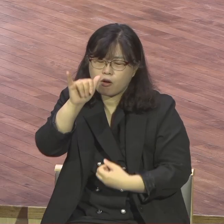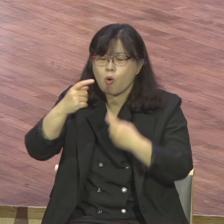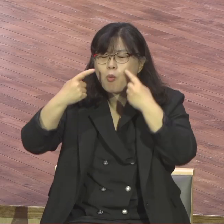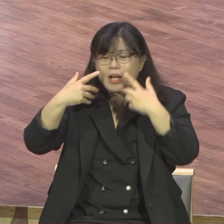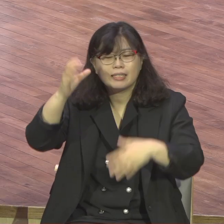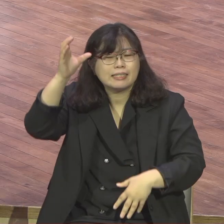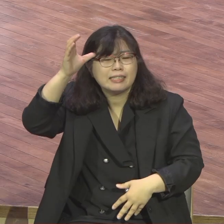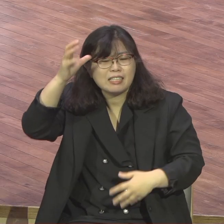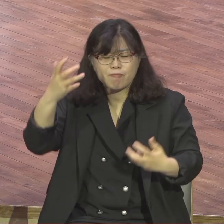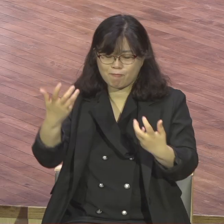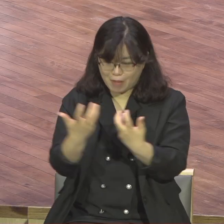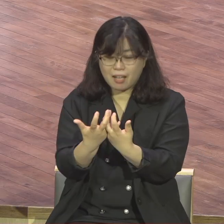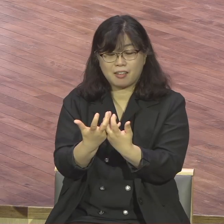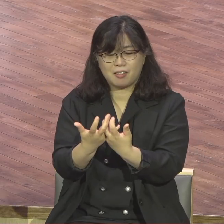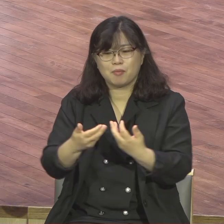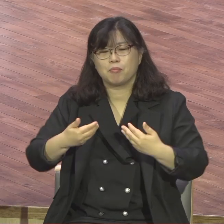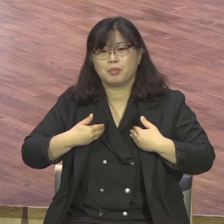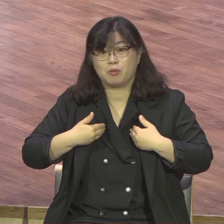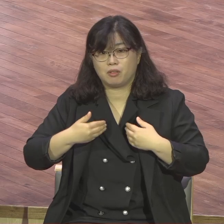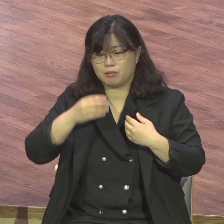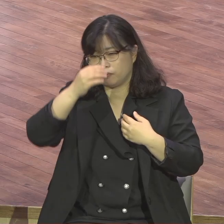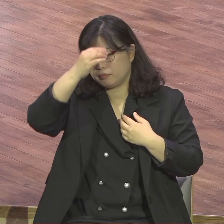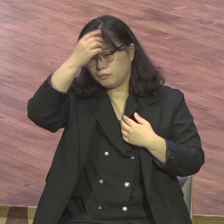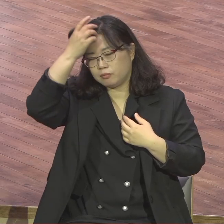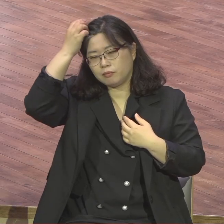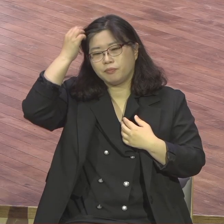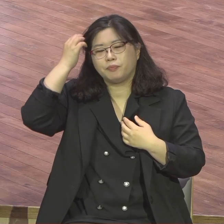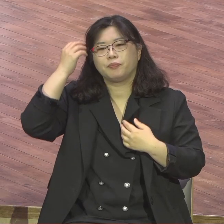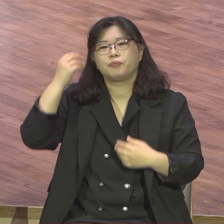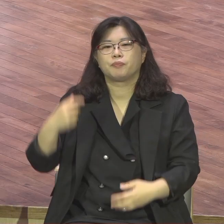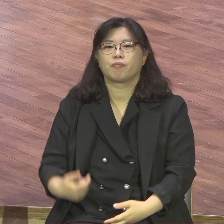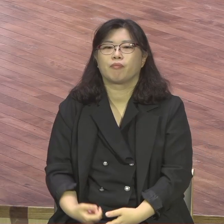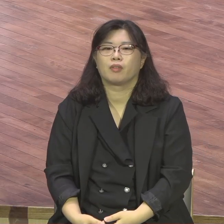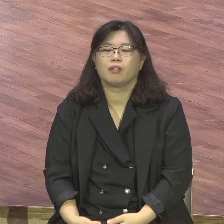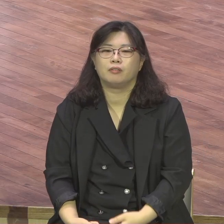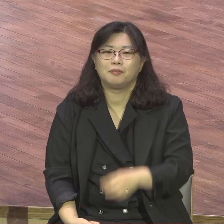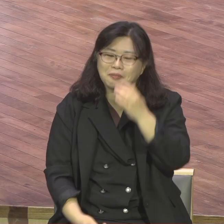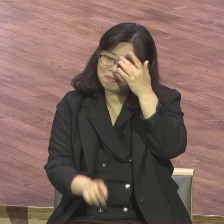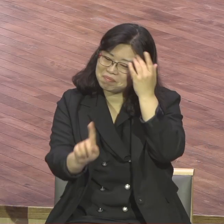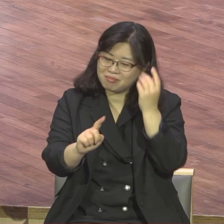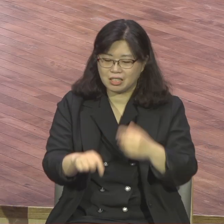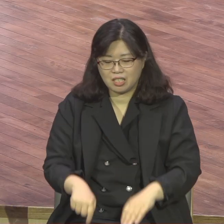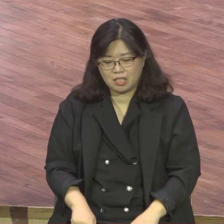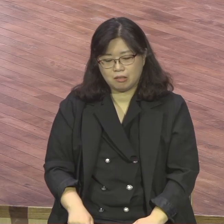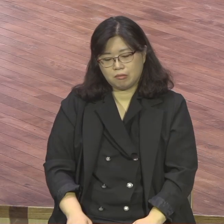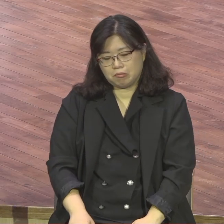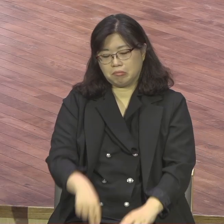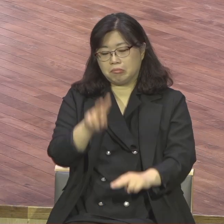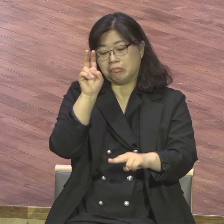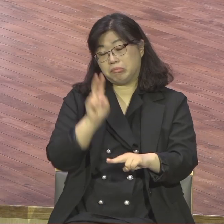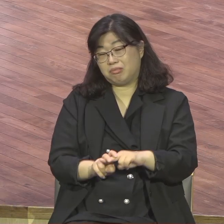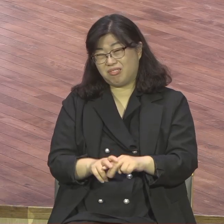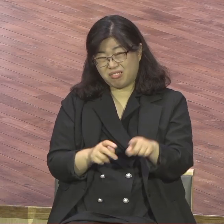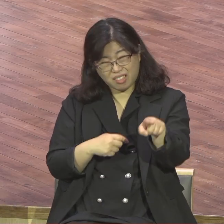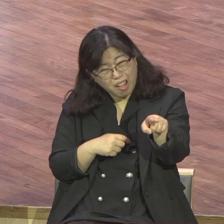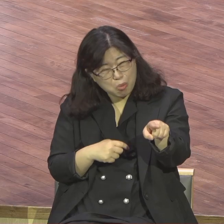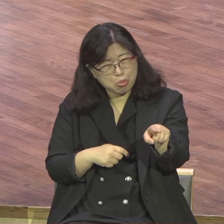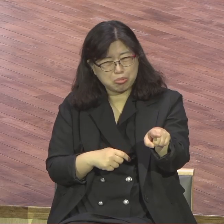비판하고 판단하면 안 돼요 교회 나와가지고 목사님이 어떻다 장로님 어떻다 찬양대가 어떻다 어떻다 어떻다